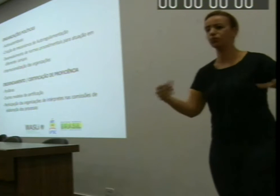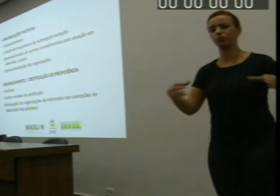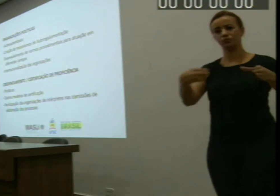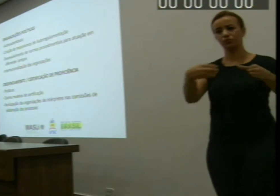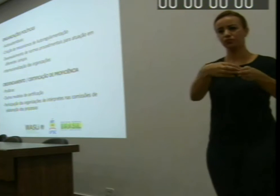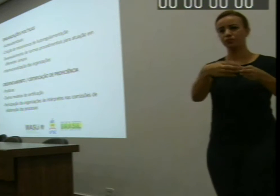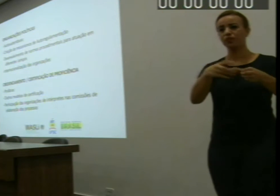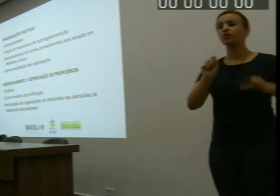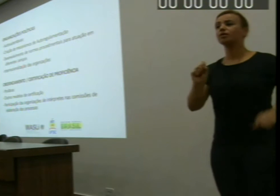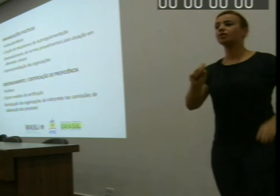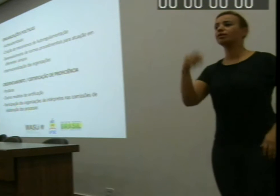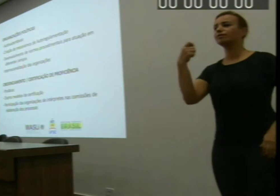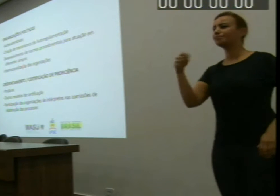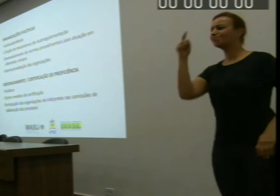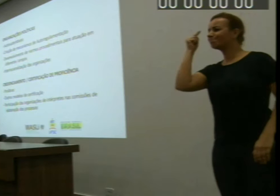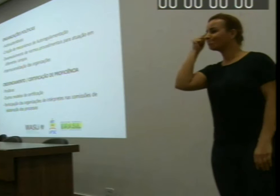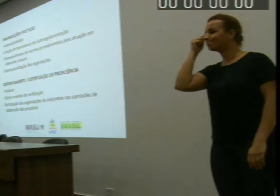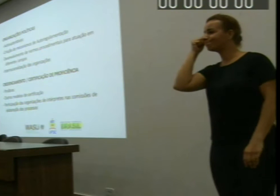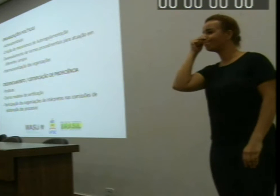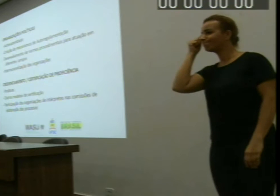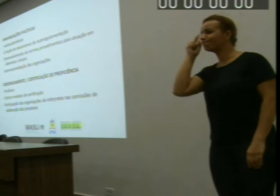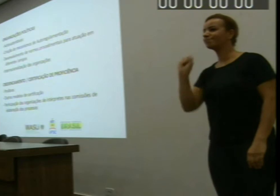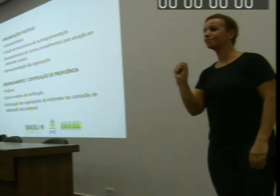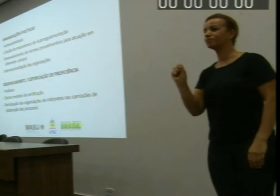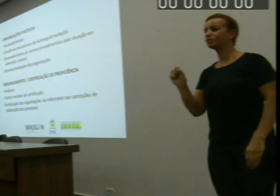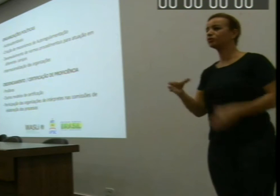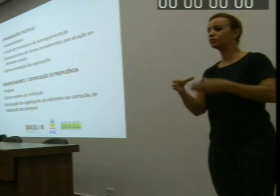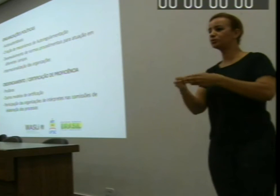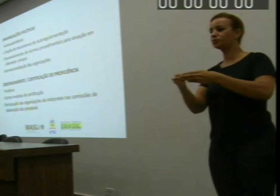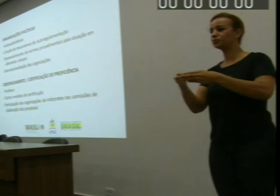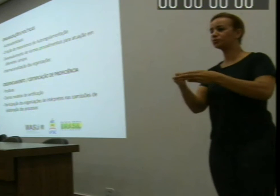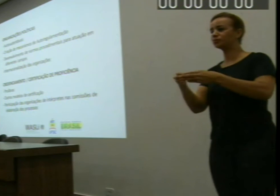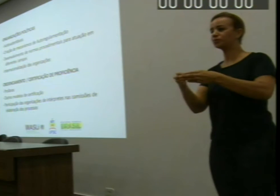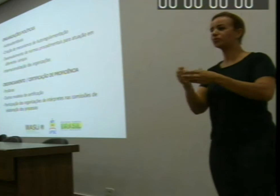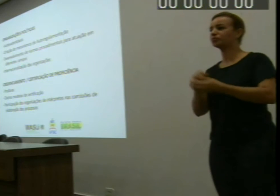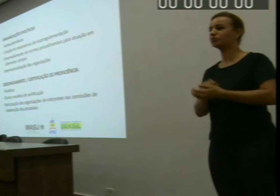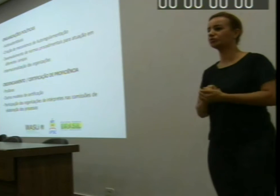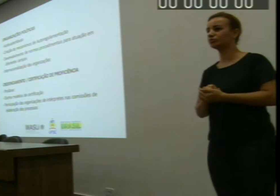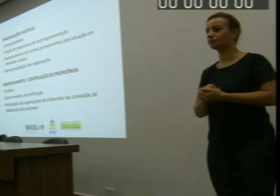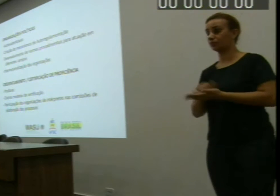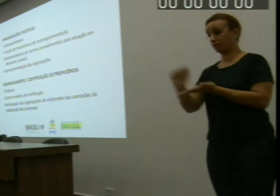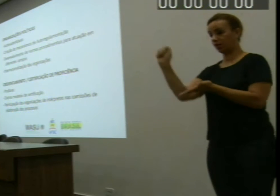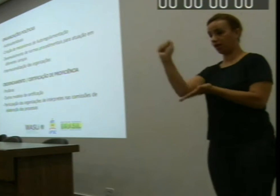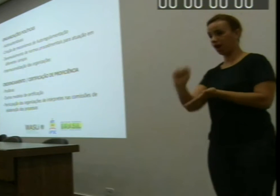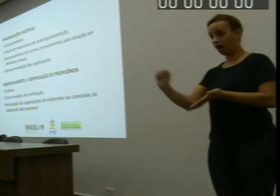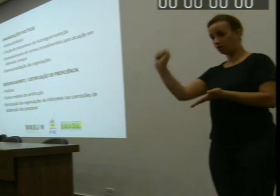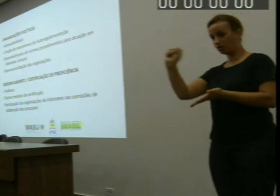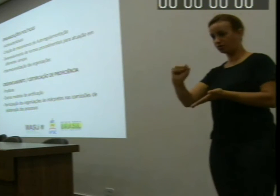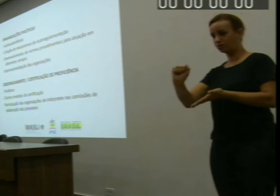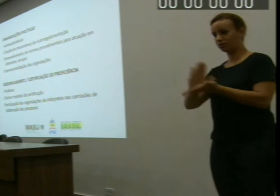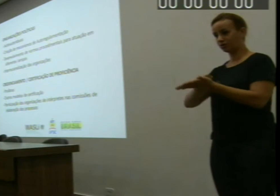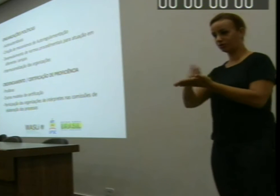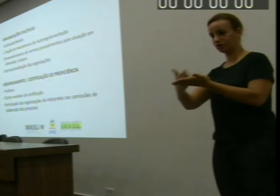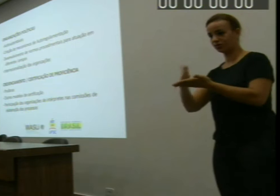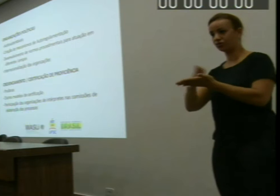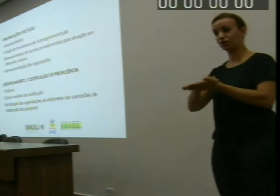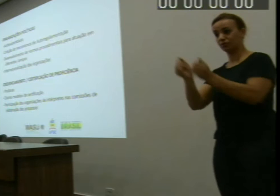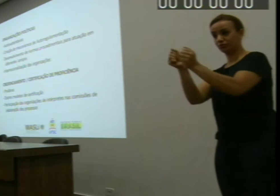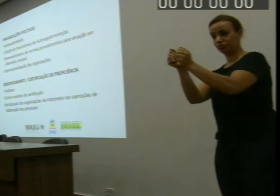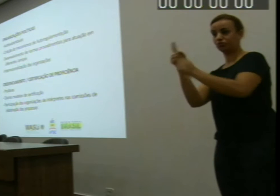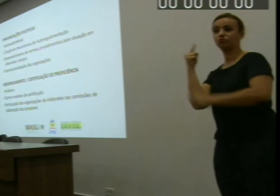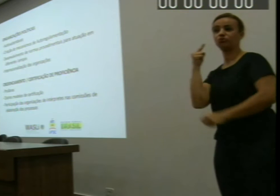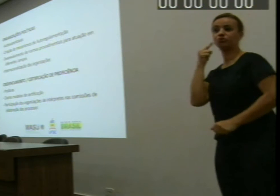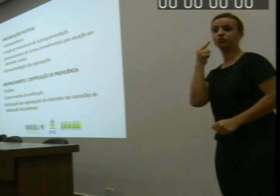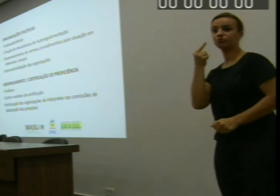pensar na sua internacionalização veja que a associação de intérpretes estudos do do de Dourados